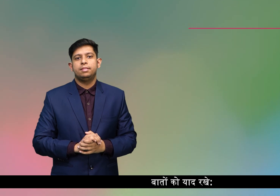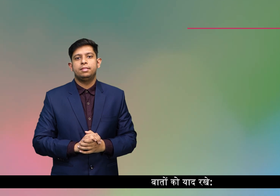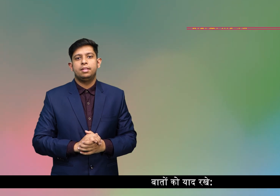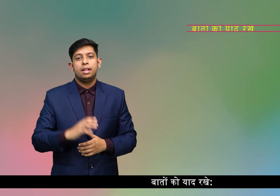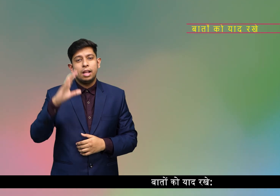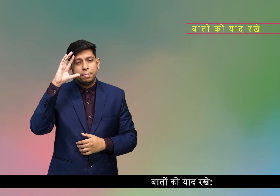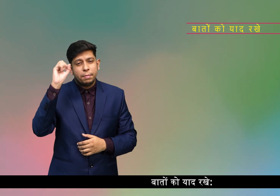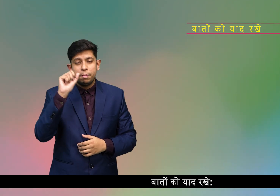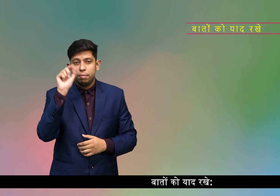बातों को याद रखें।